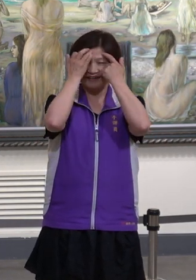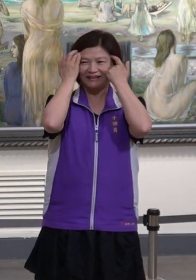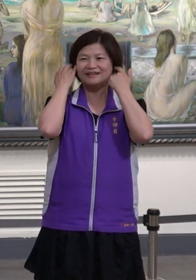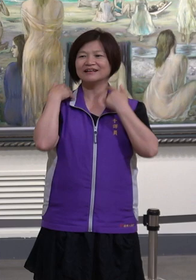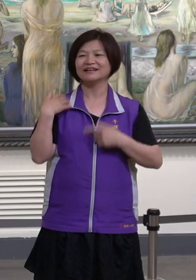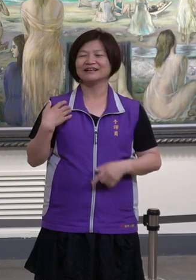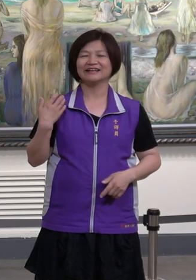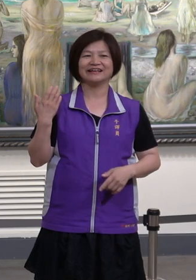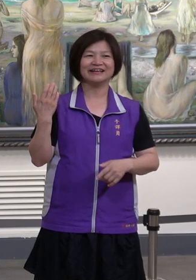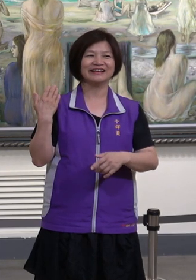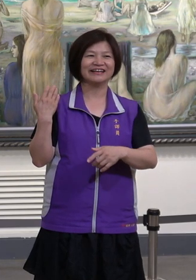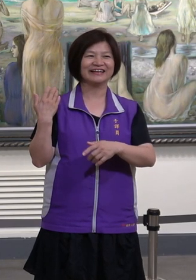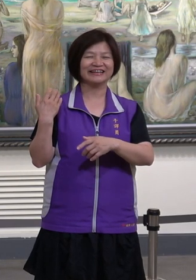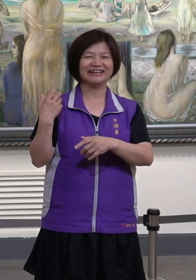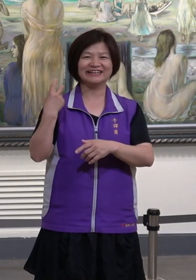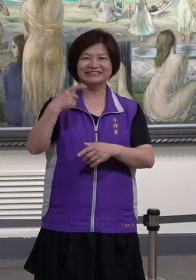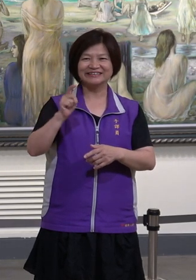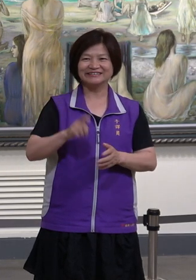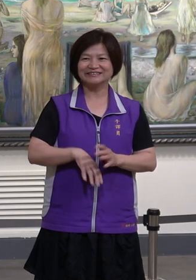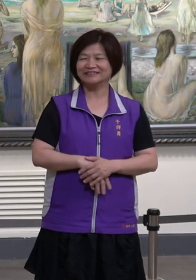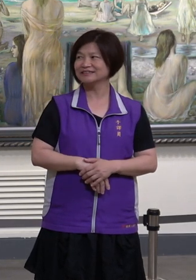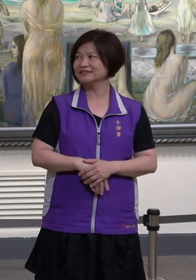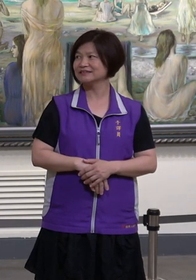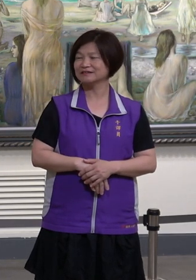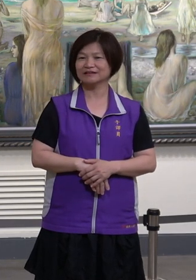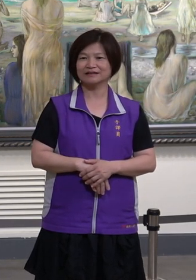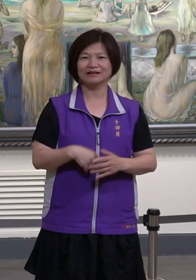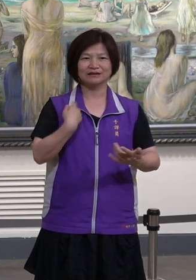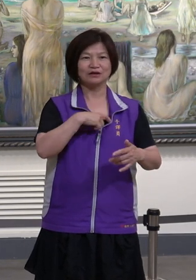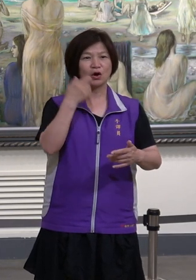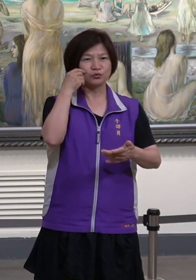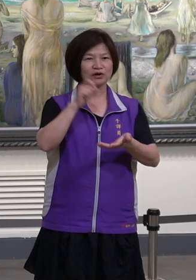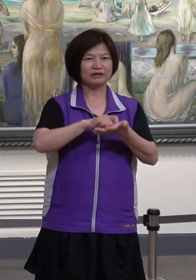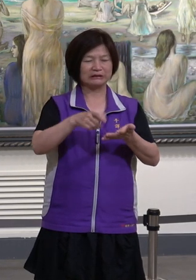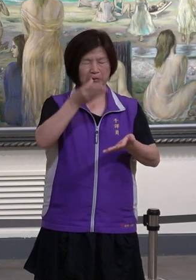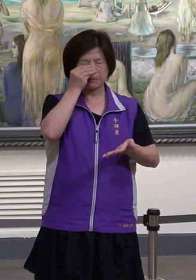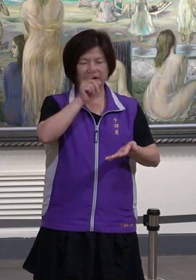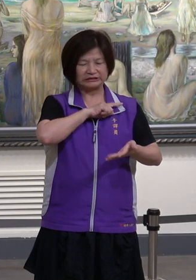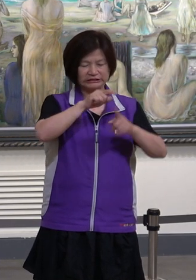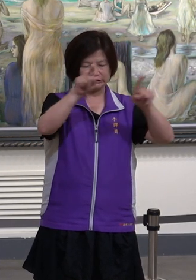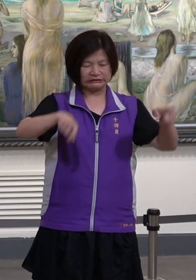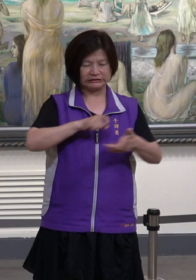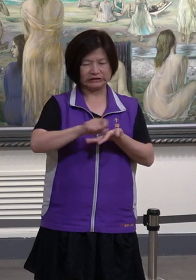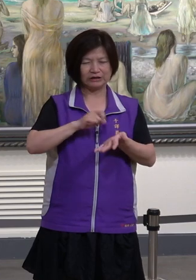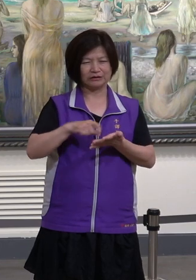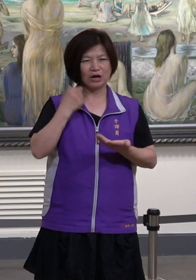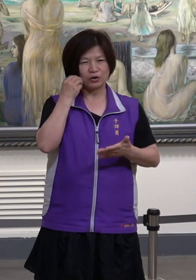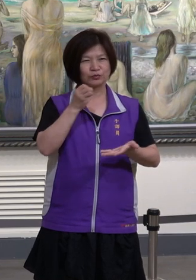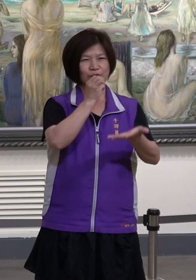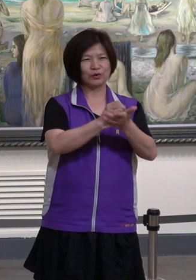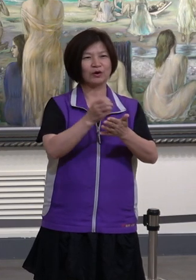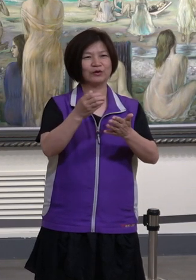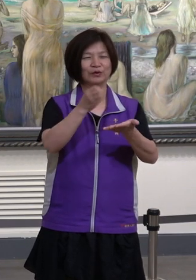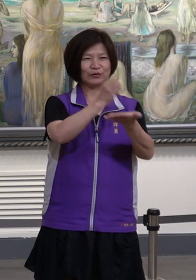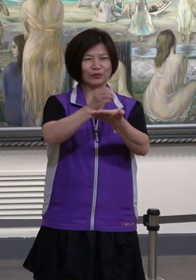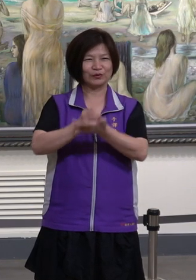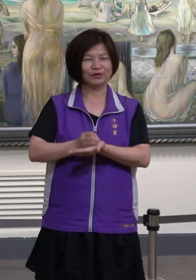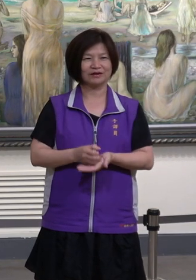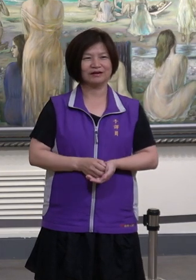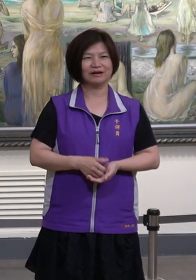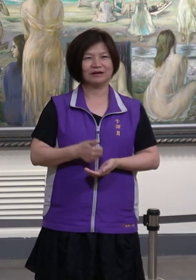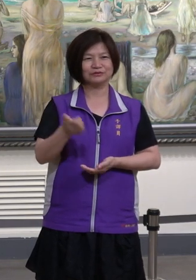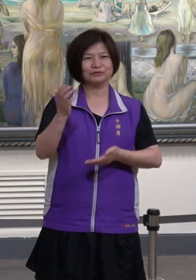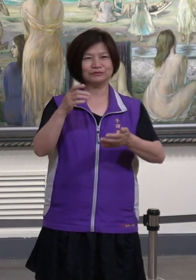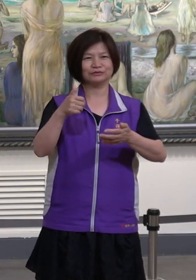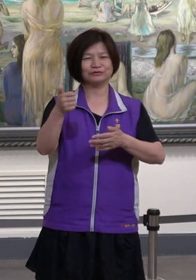他黄海推行国语，巨型国书，啊、哦，然后呢，无数缺席校外。乐